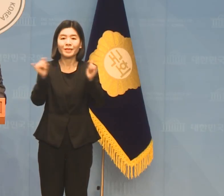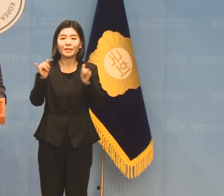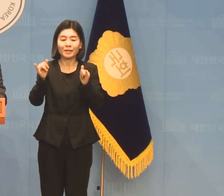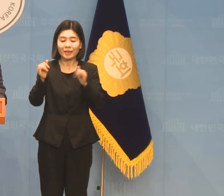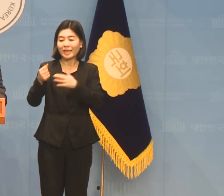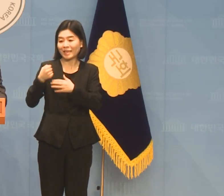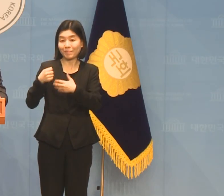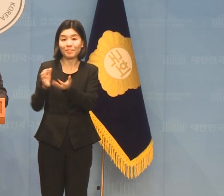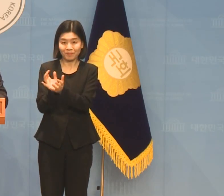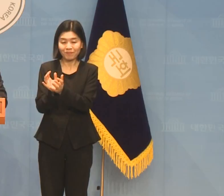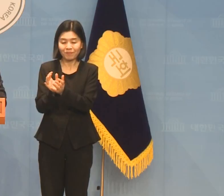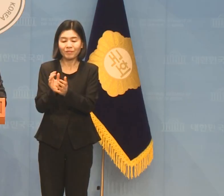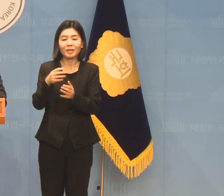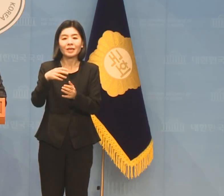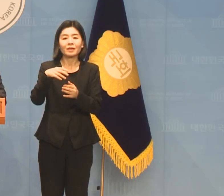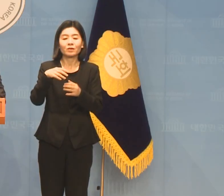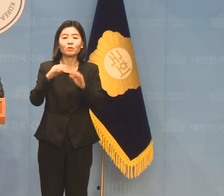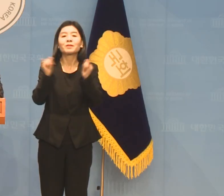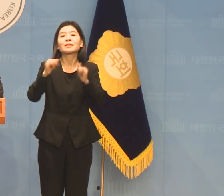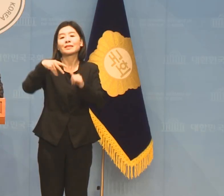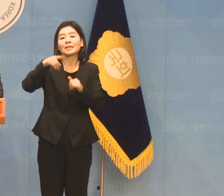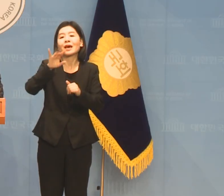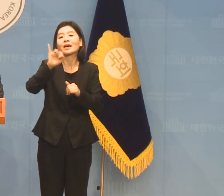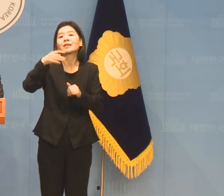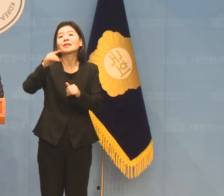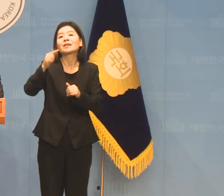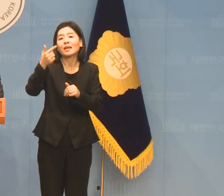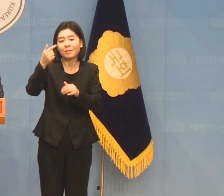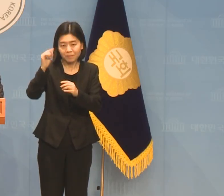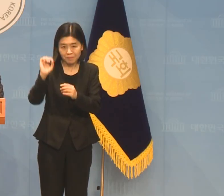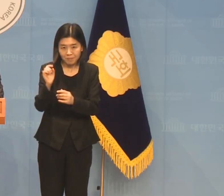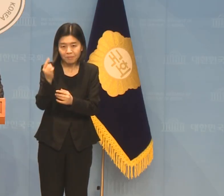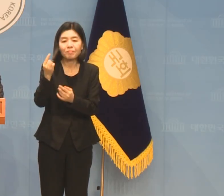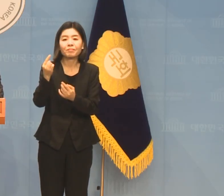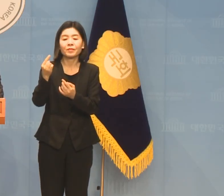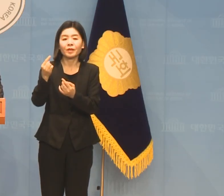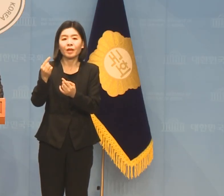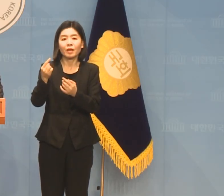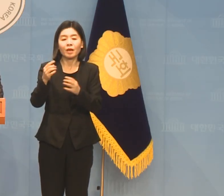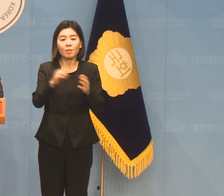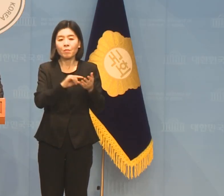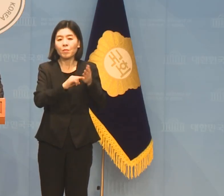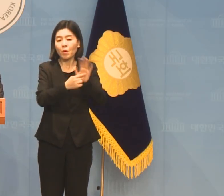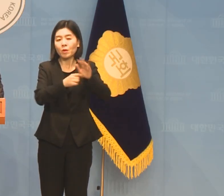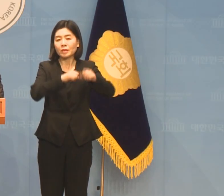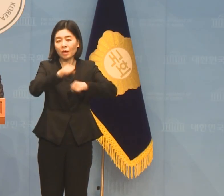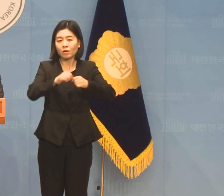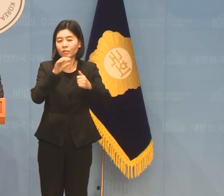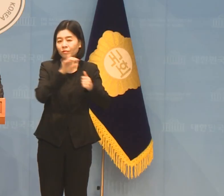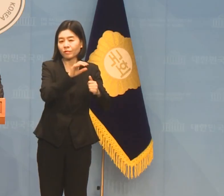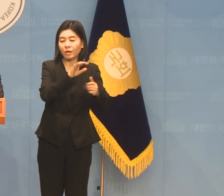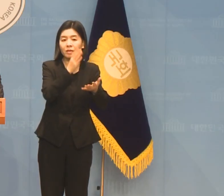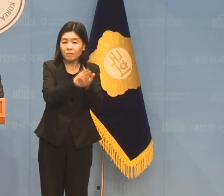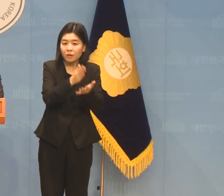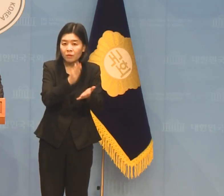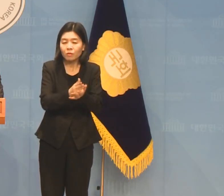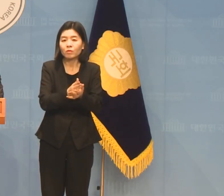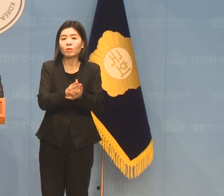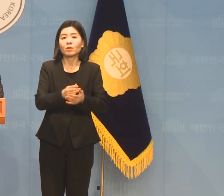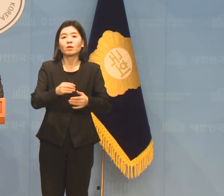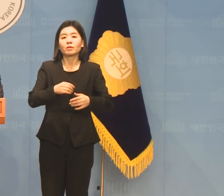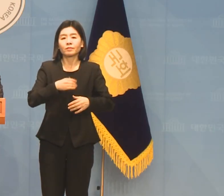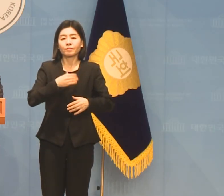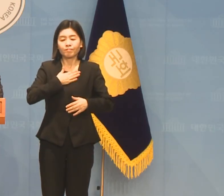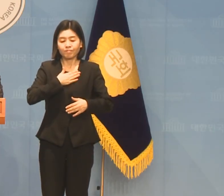국민의힘은 국민 사이렌 가동을 통해 표현의 자유를 제약하려는 시도에 맞서 정당한 목소리를